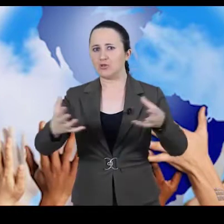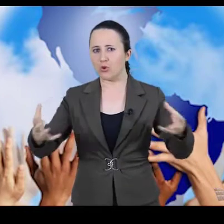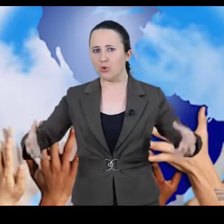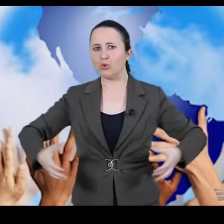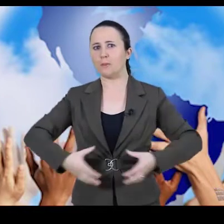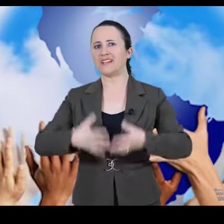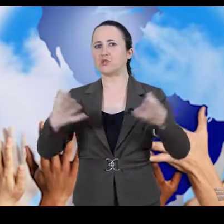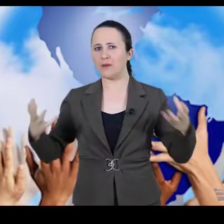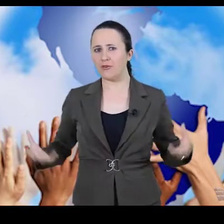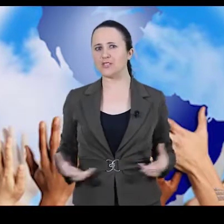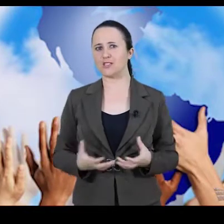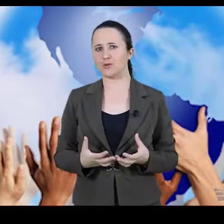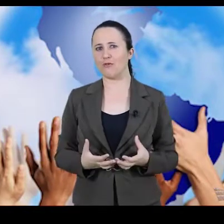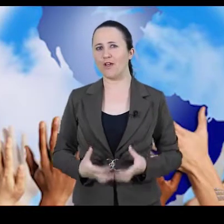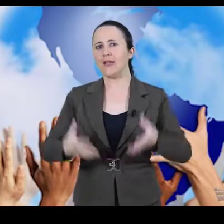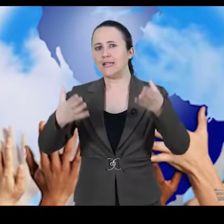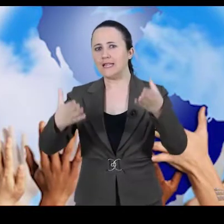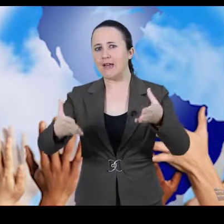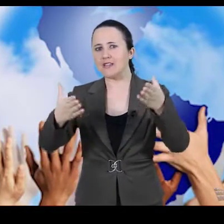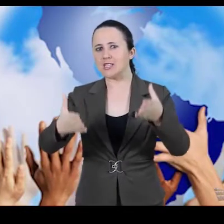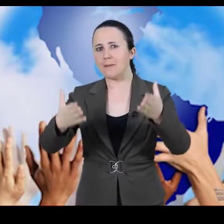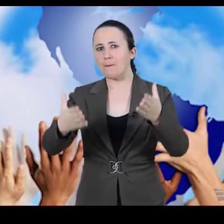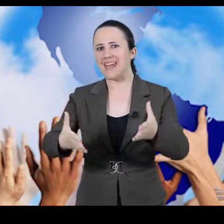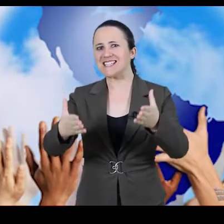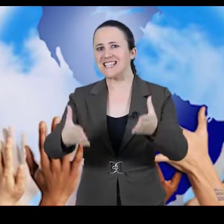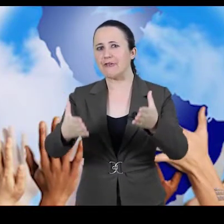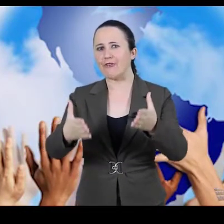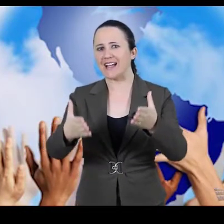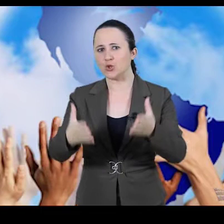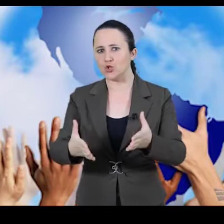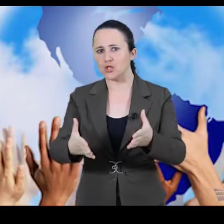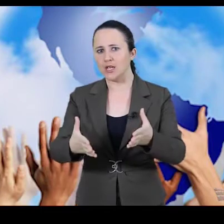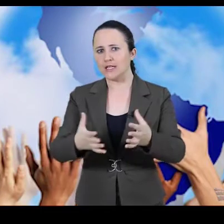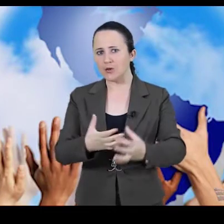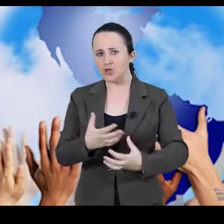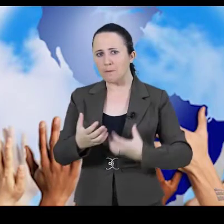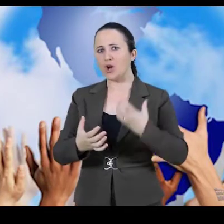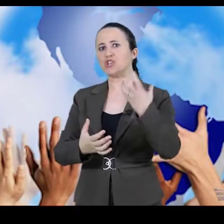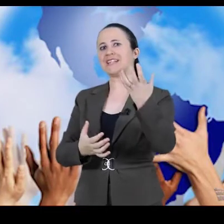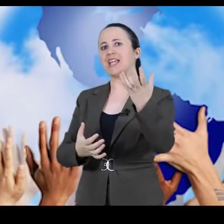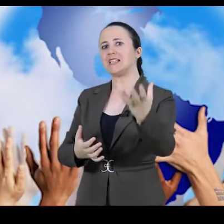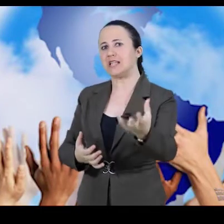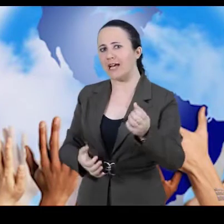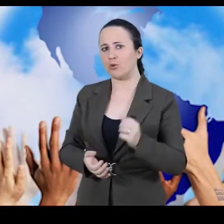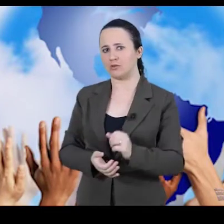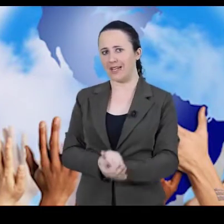seu culto, para a sua manifestação de fé, devem ser preservados. Não se pode atentar contra